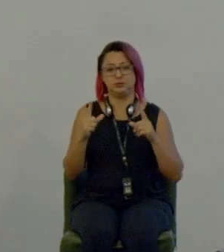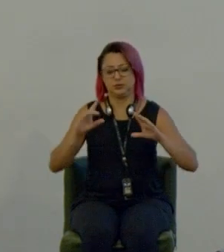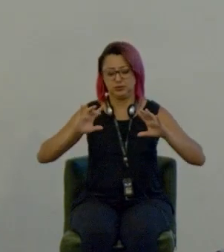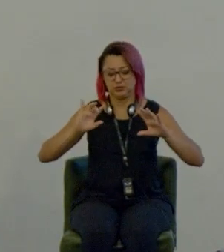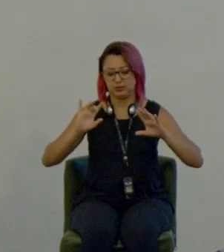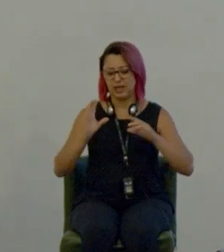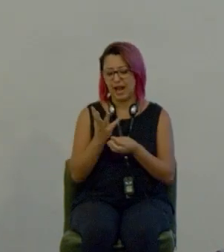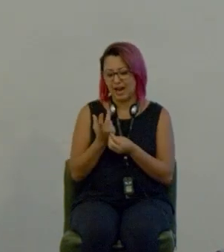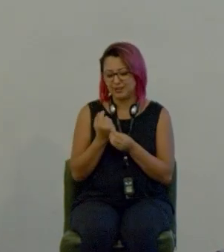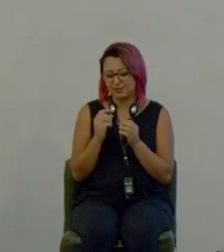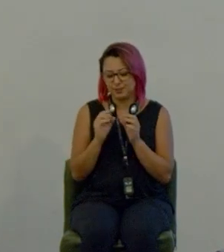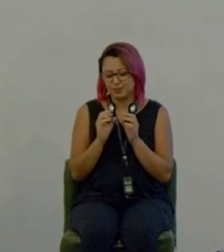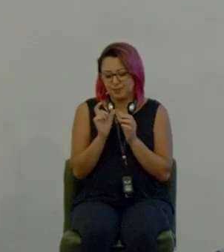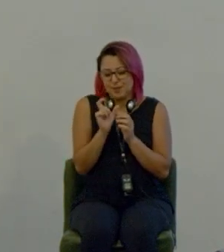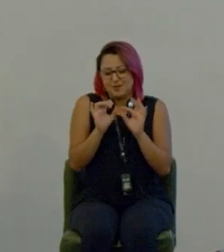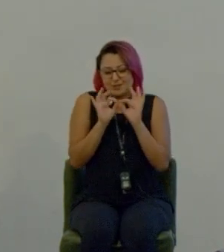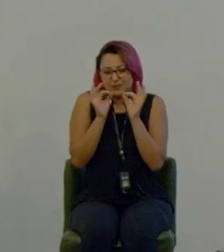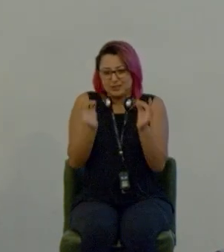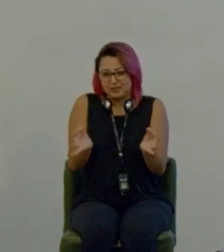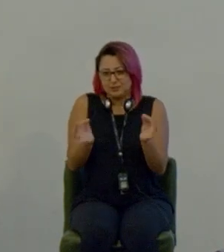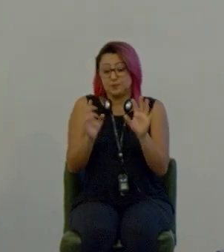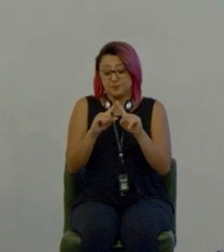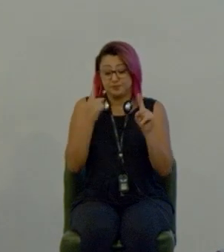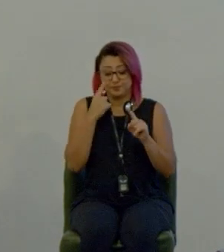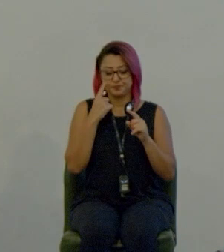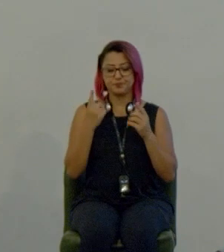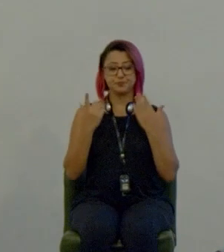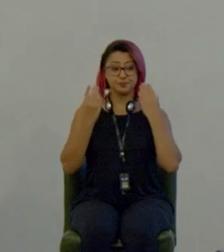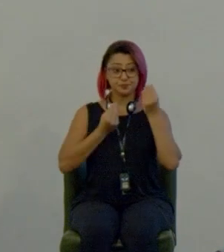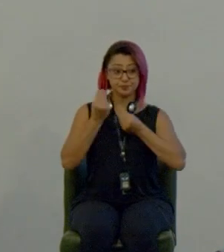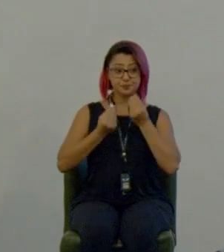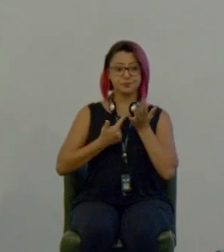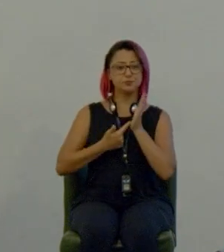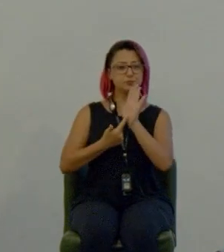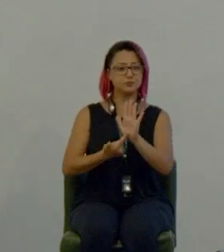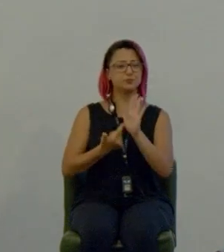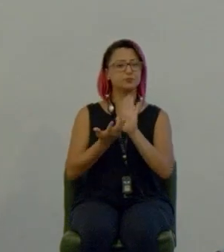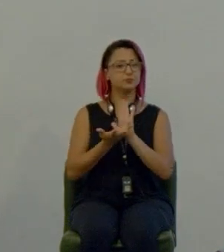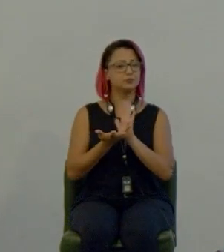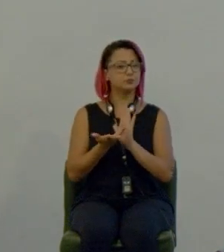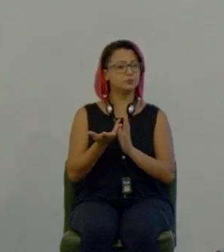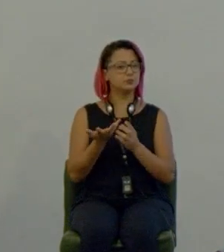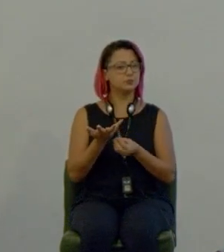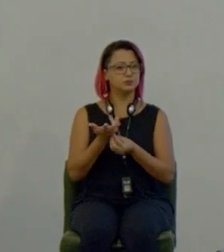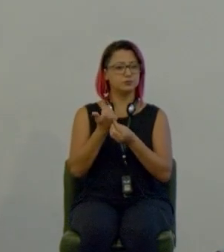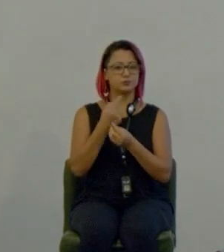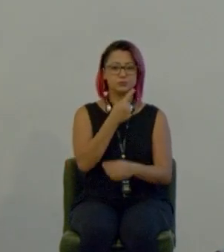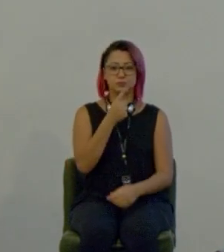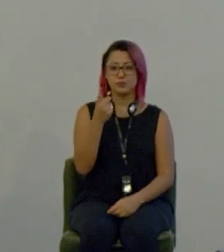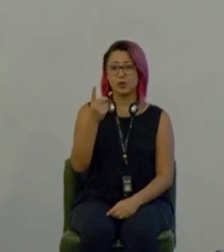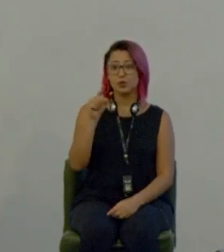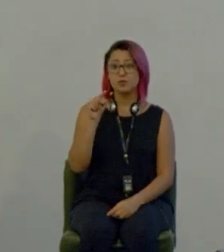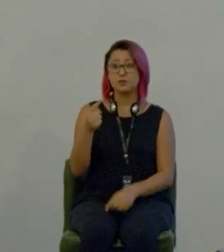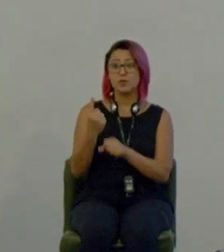nossa conversa aqui, nós temos manifestações artísticas, que eu vou dizer, né, que remontam a mais ou menos 12 mil anos atrás. Então, entre as